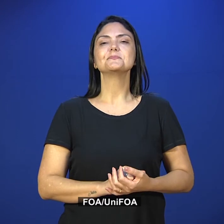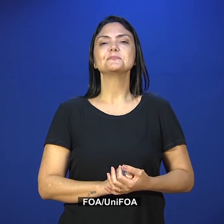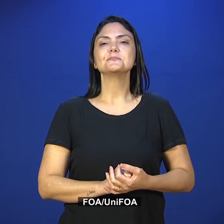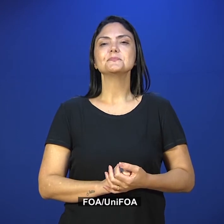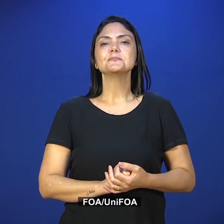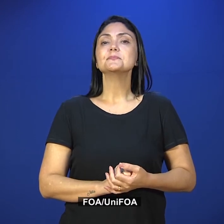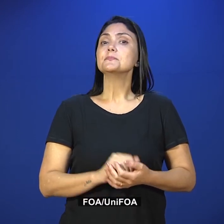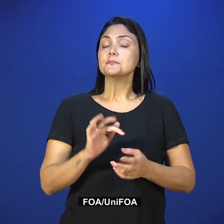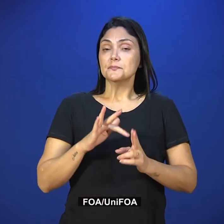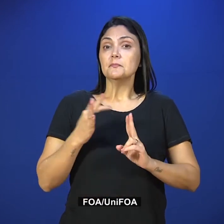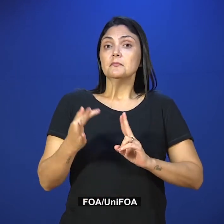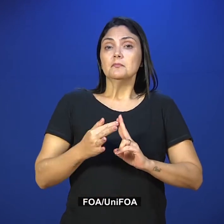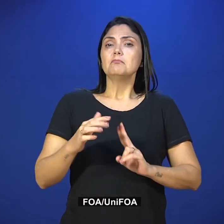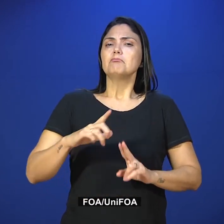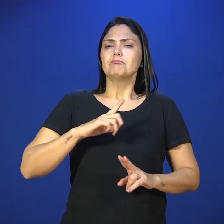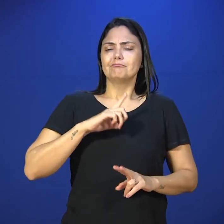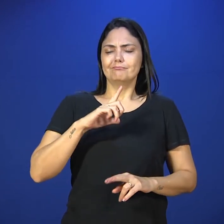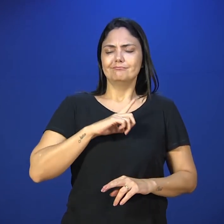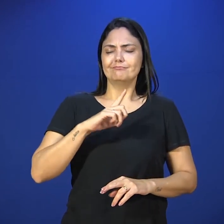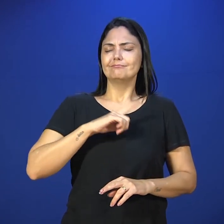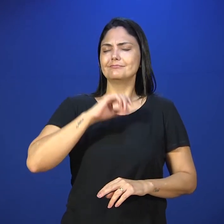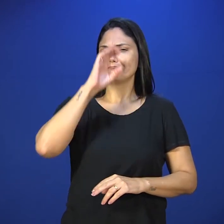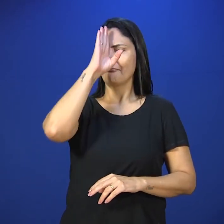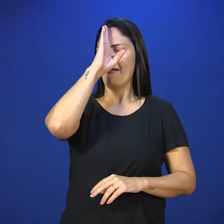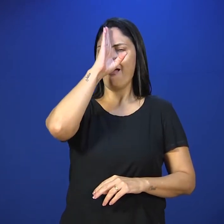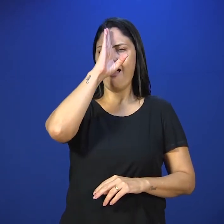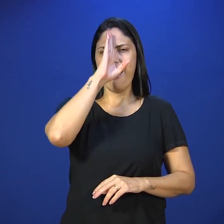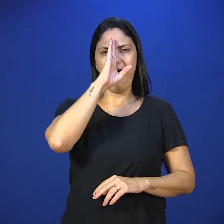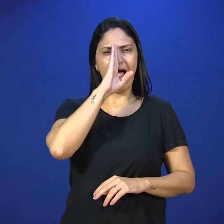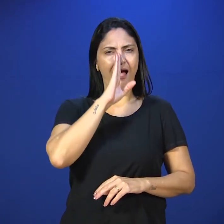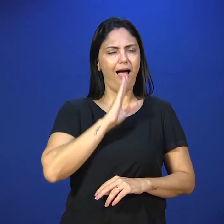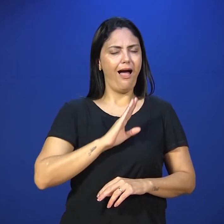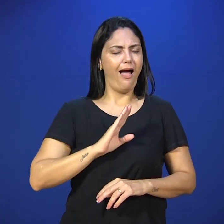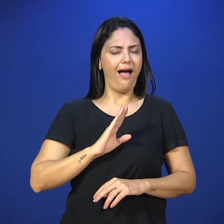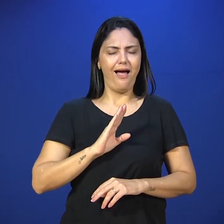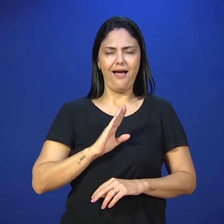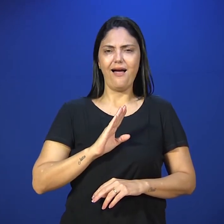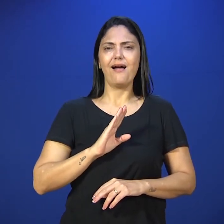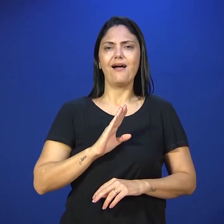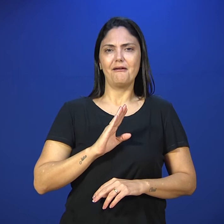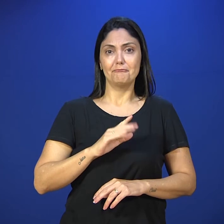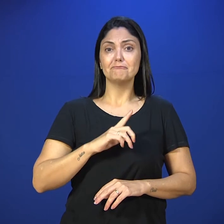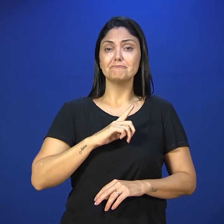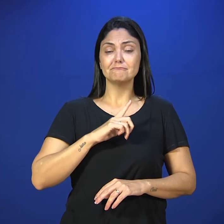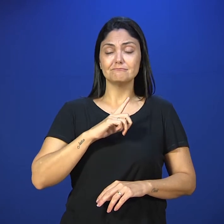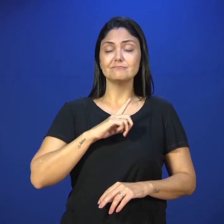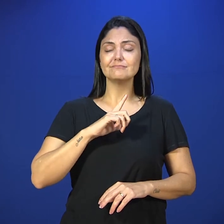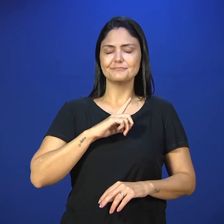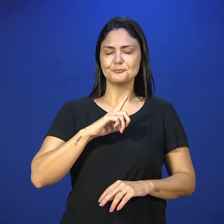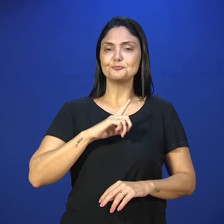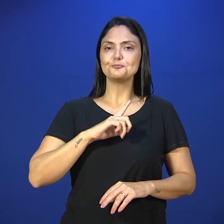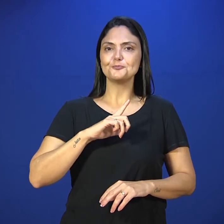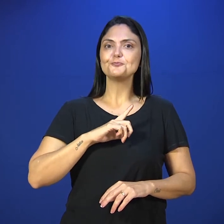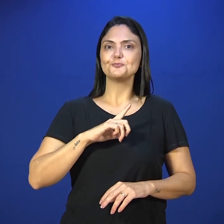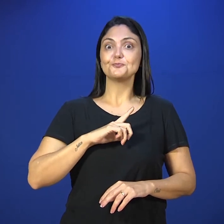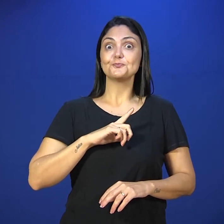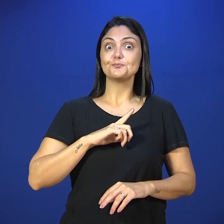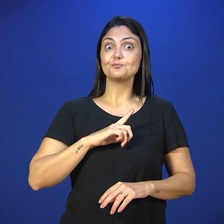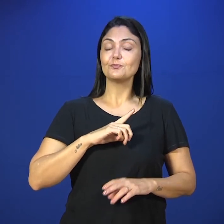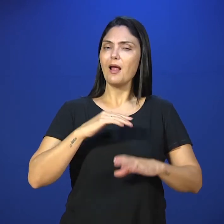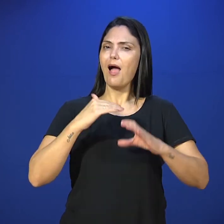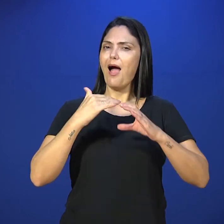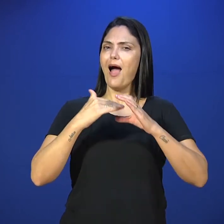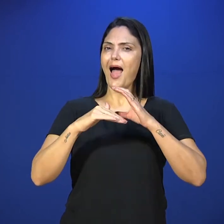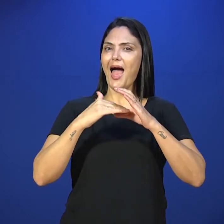8.2. A FOA-Unifoa disponibilizará gratuitamente, não atribuindo qualquer valor adicional nas mensalidades, uma conta